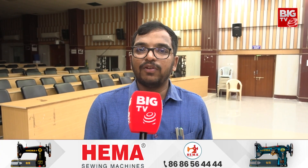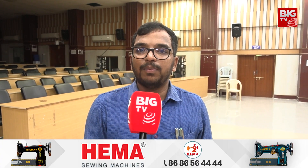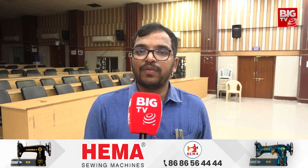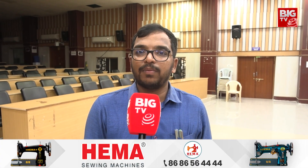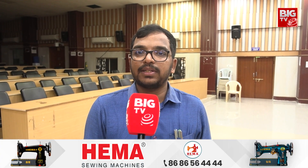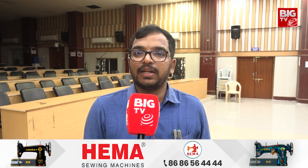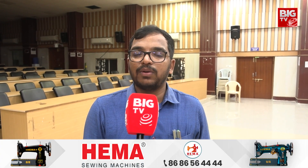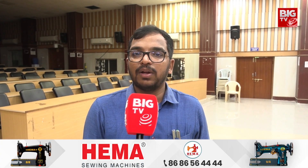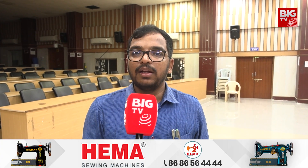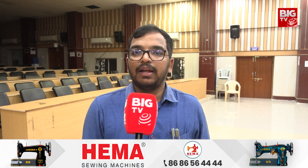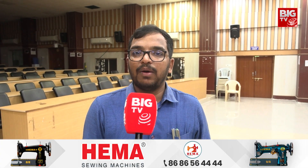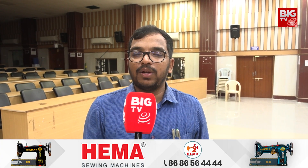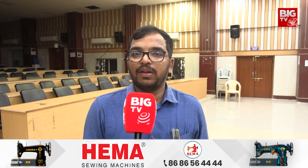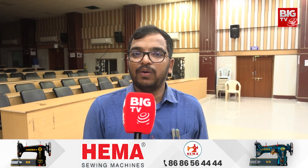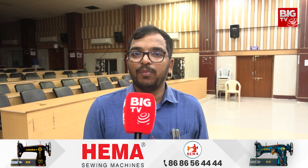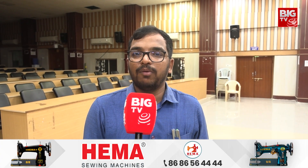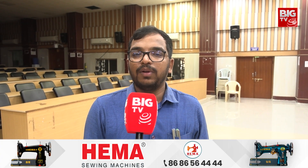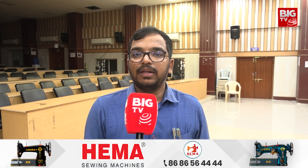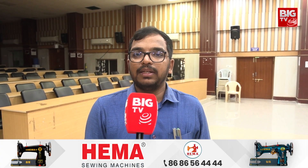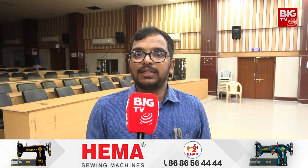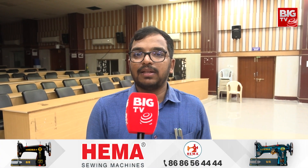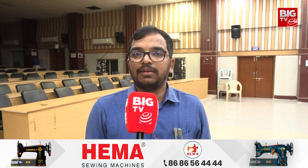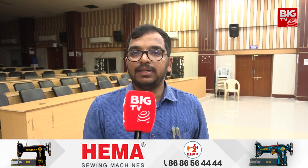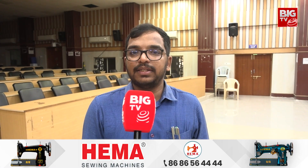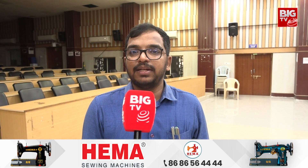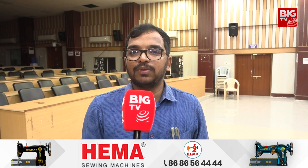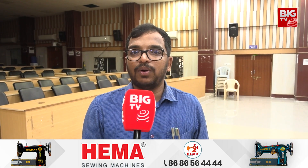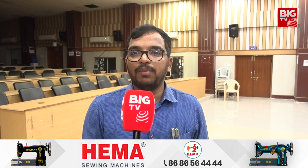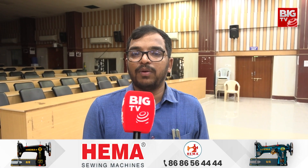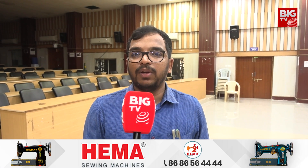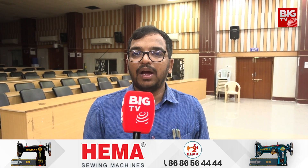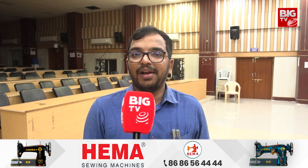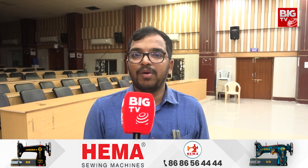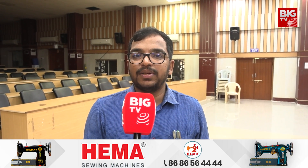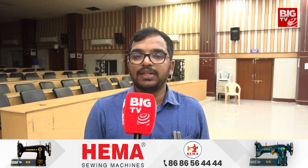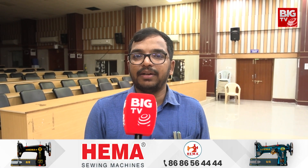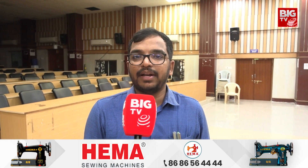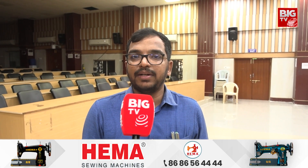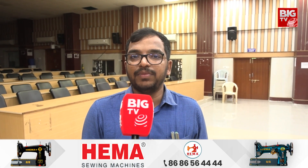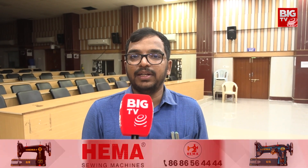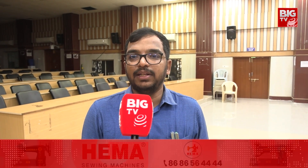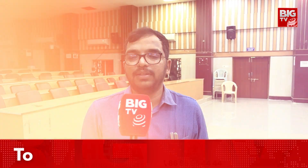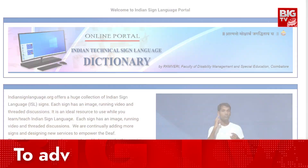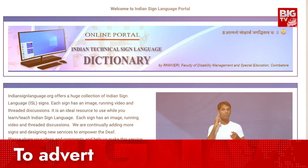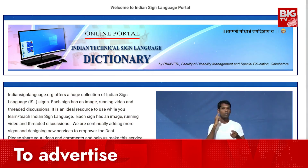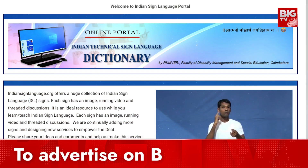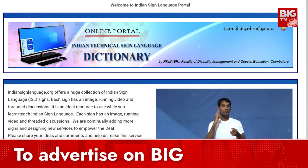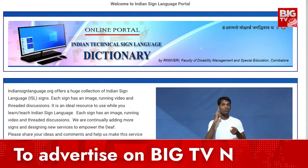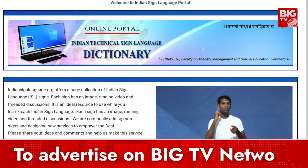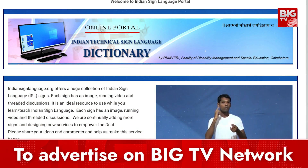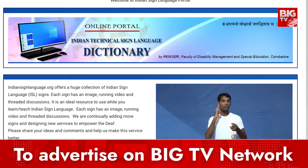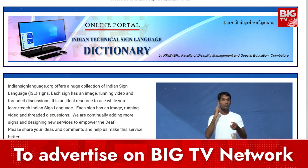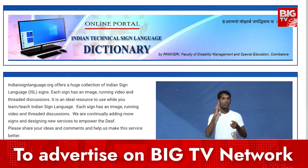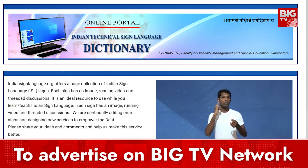సైన్ లాంగ్వేజ్ పెర్ఫార్మెన్స్ అనేది కూడా ఎలా ఉంటుంది అనేది కూడా మనం ఈ 6 days కూడా మనం 100 మెంబర్స్కి ట్రైన్ చేయడం జరిగింది. బదిరుల